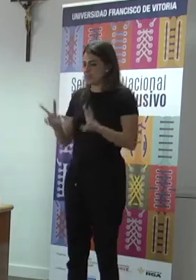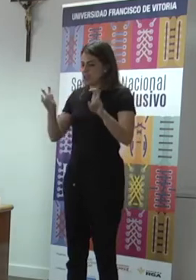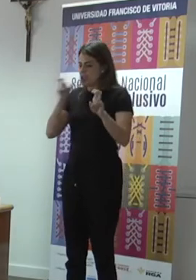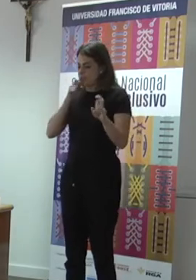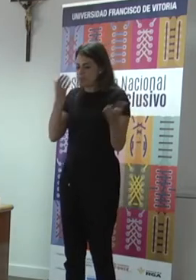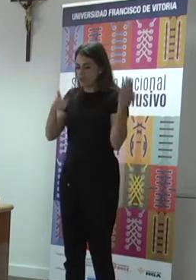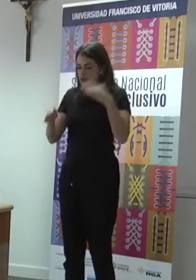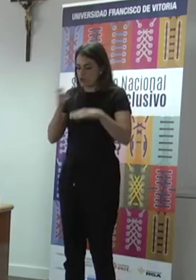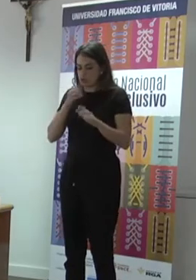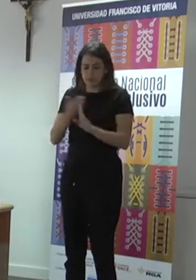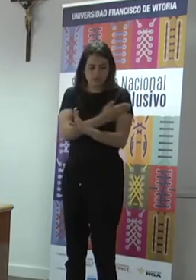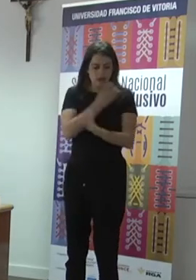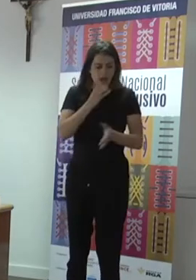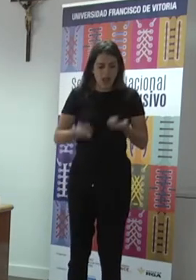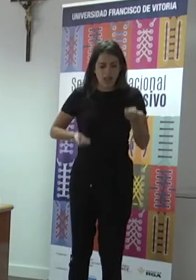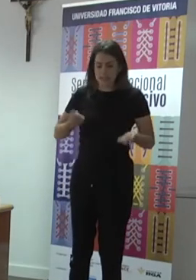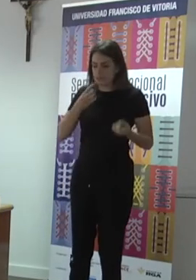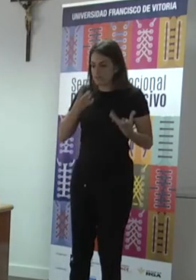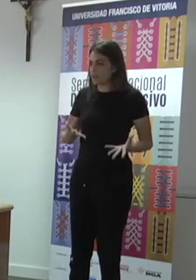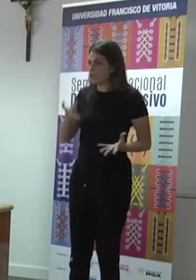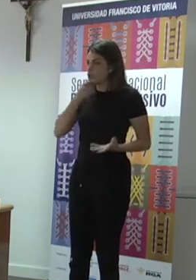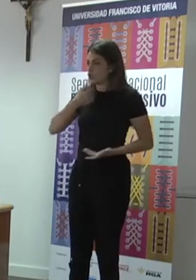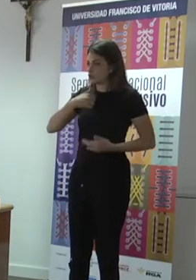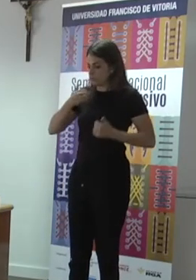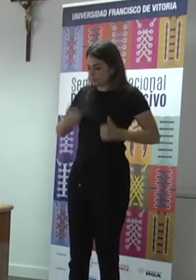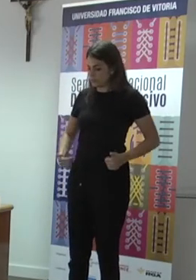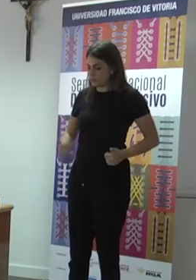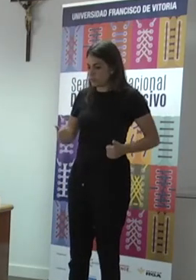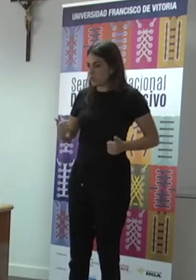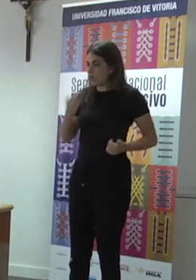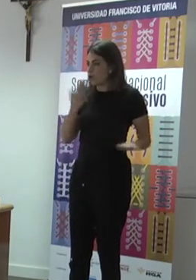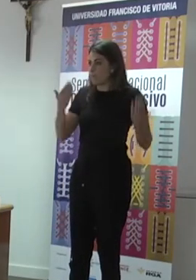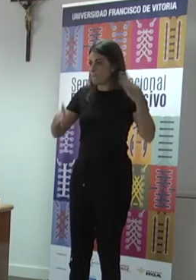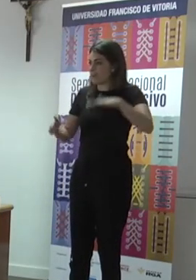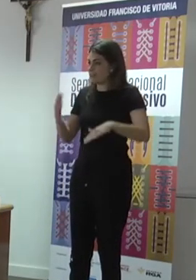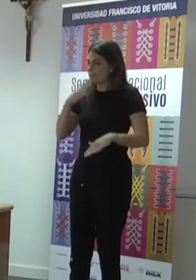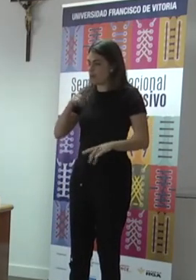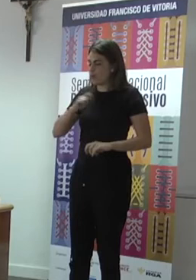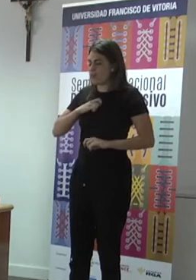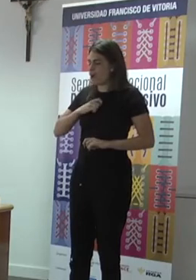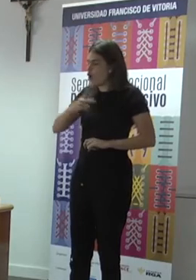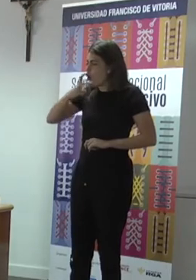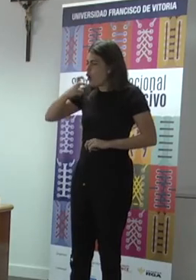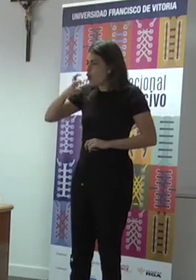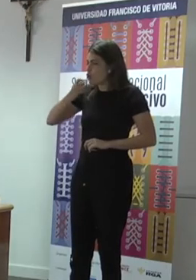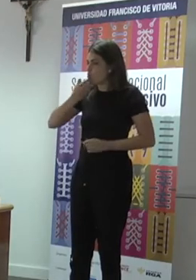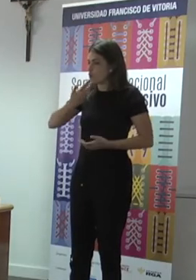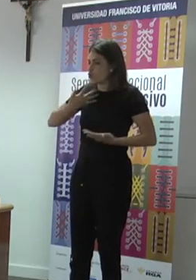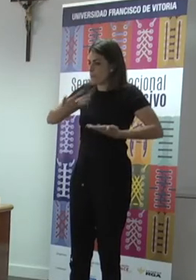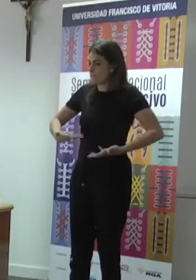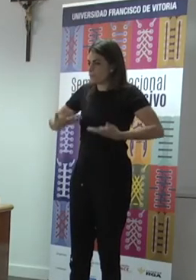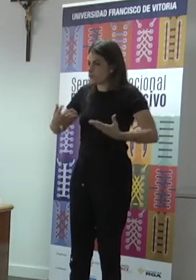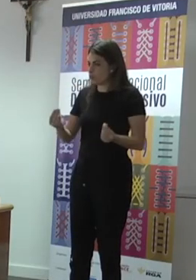vida, siempre he sido lanzador de jabalina y tengo una complexión que para el tema de la natación es horrorosa. O sea, soy un pez de plomo.